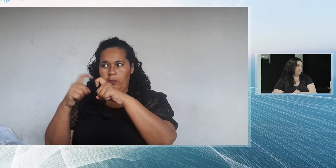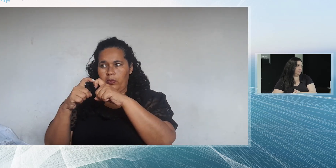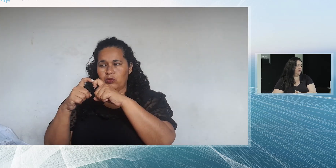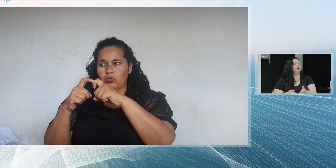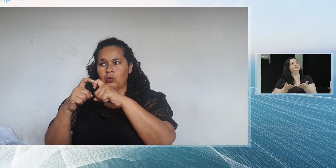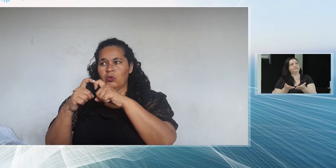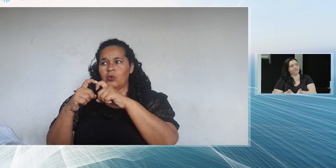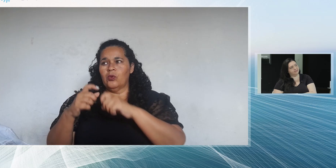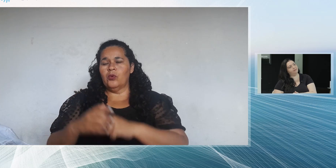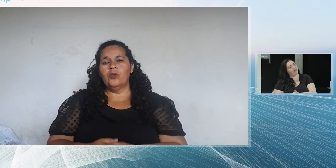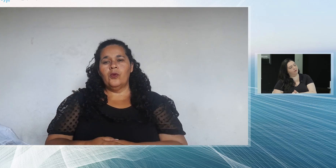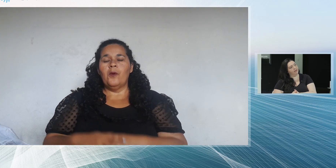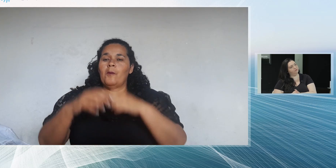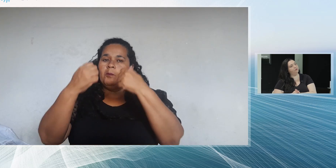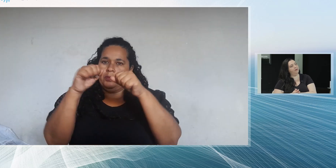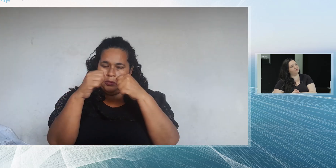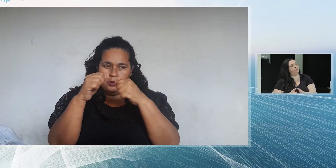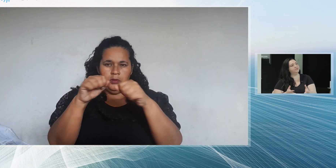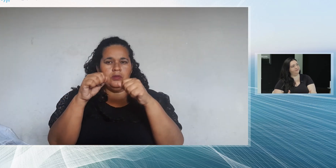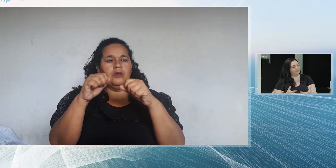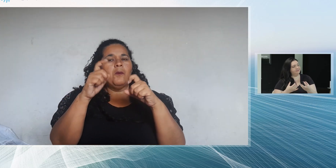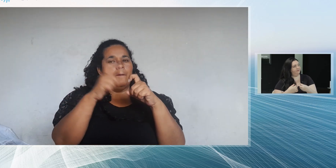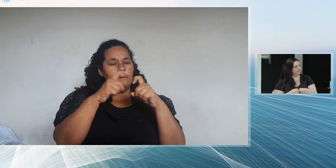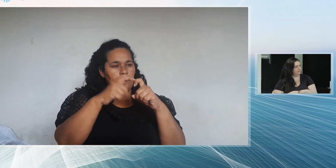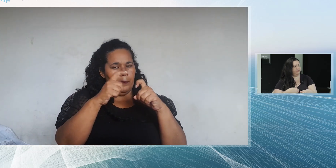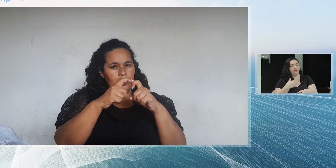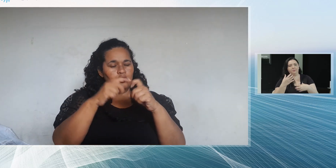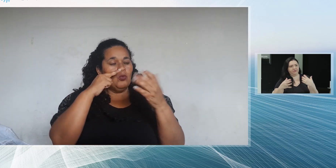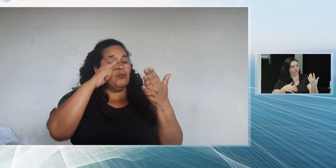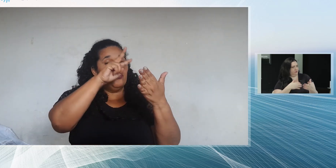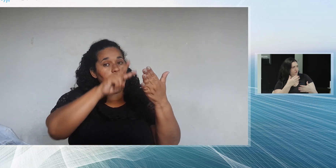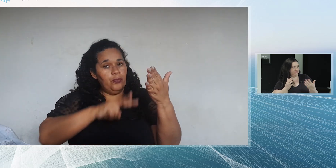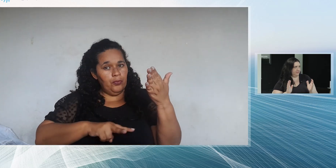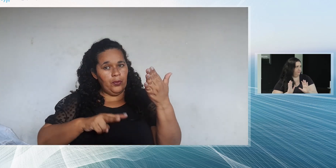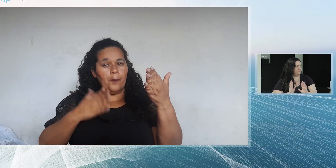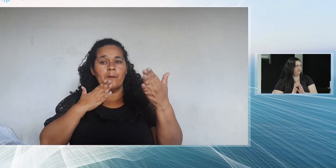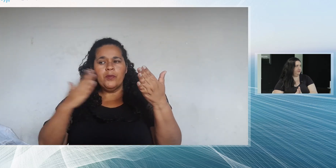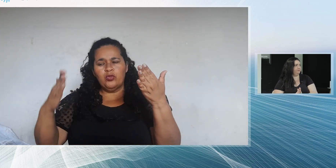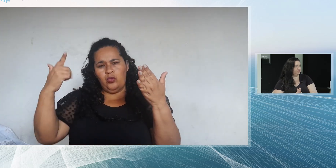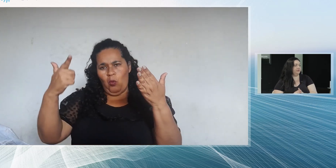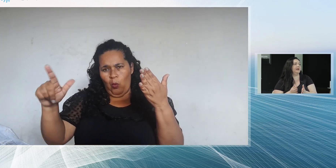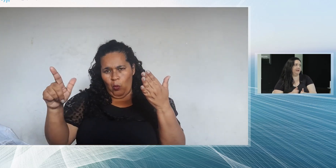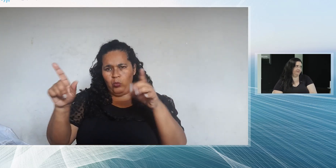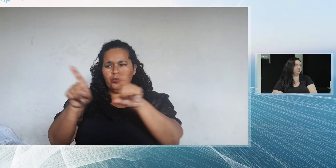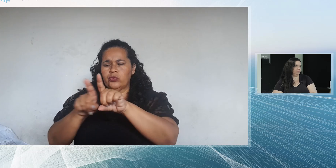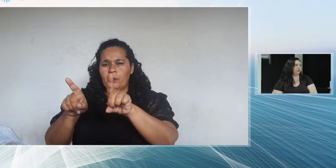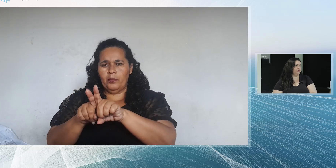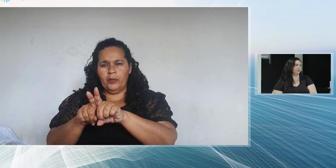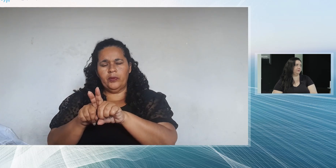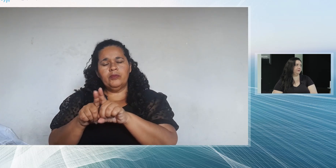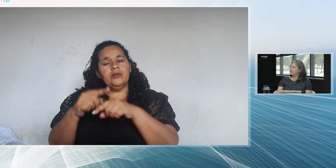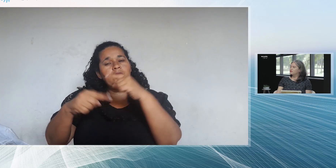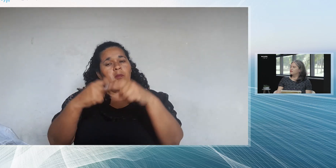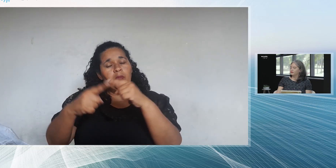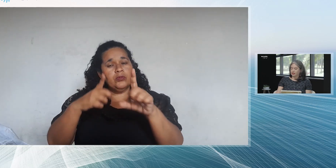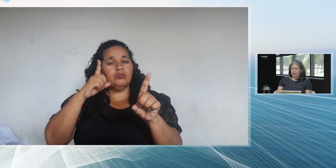médico que solicitou, você precisa marcar o médico para que o médico possa ver essa avaliação, pedir outras coisas que ele possa vir a pedir e aí ele fechar o